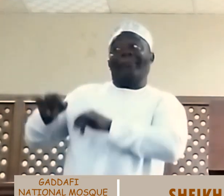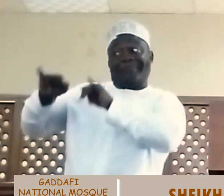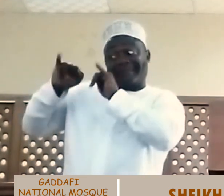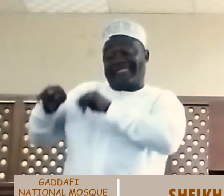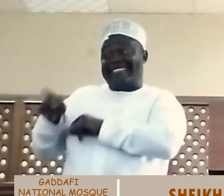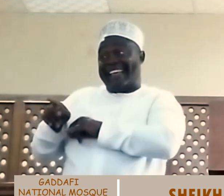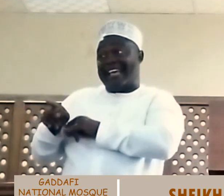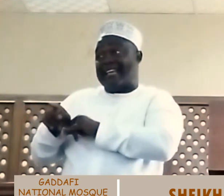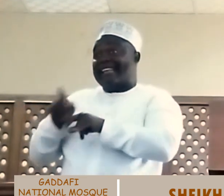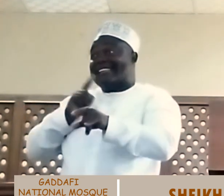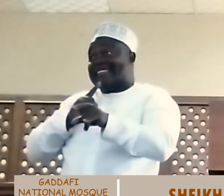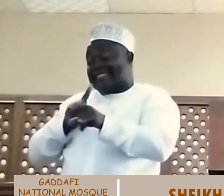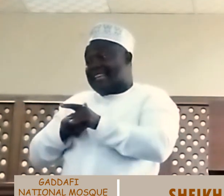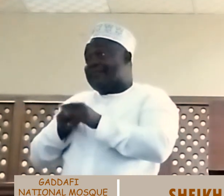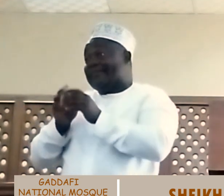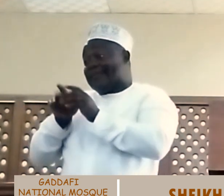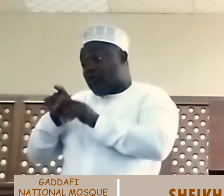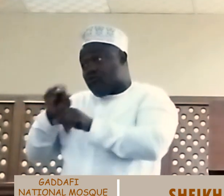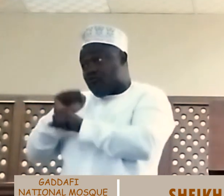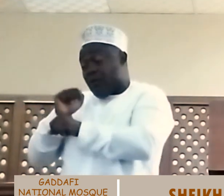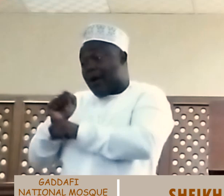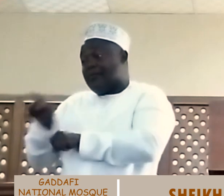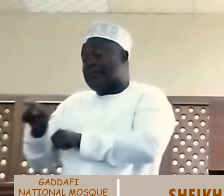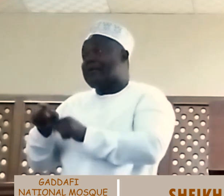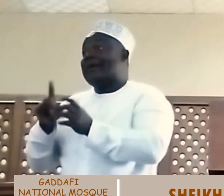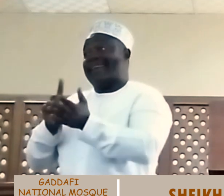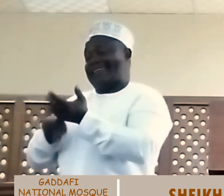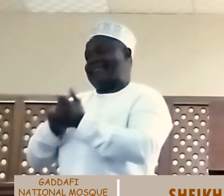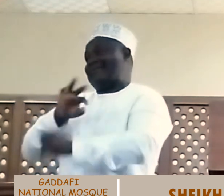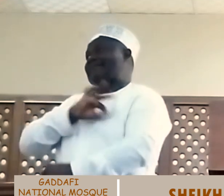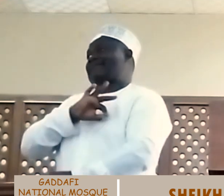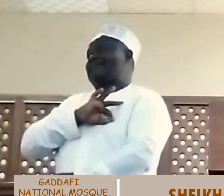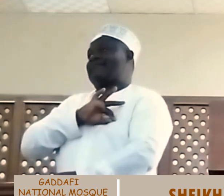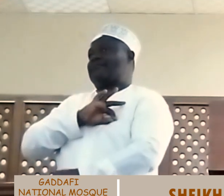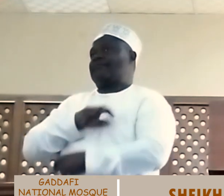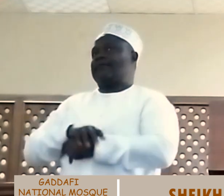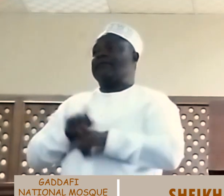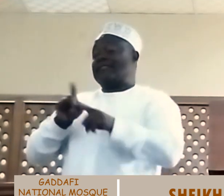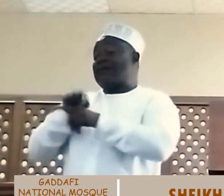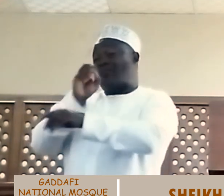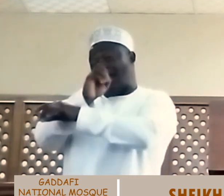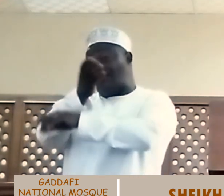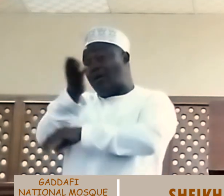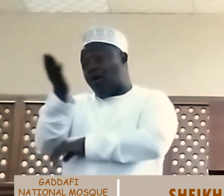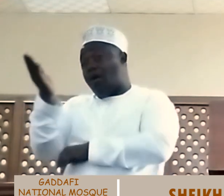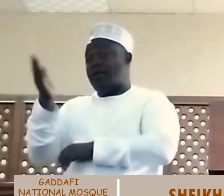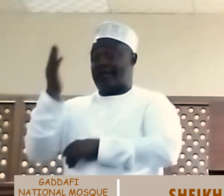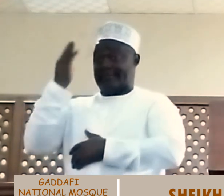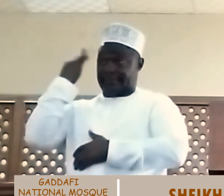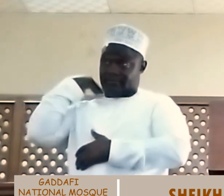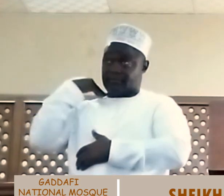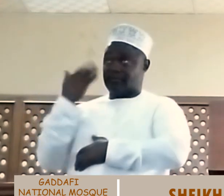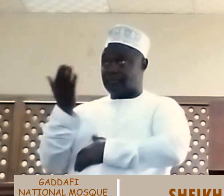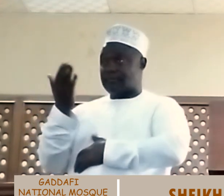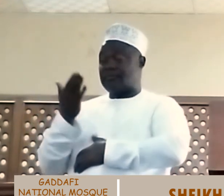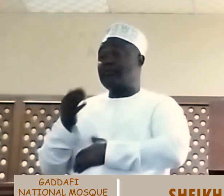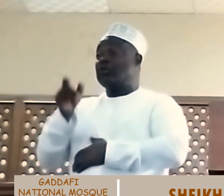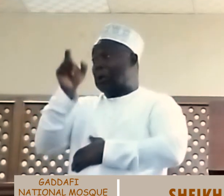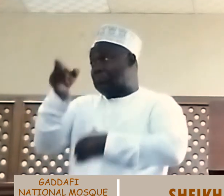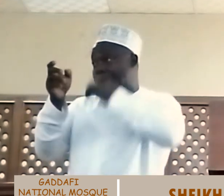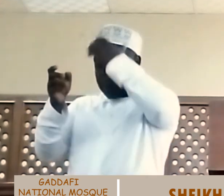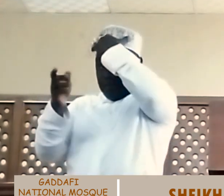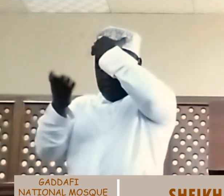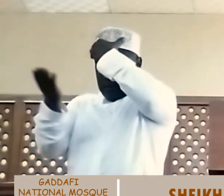byolesenga ng'omukululo n'osigala ng'okyabiganyulwamu mbakubiriza baganda bange ne bannyinaze buli